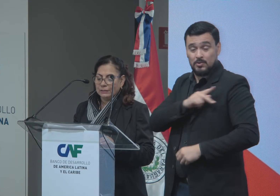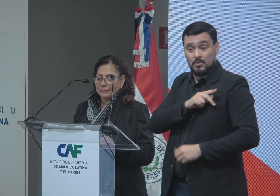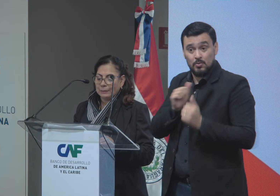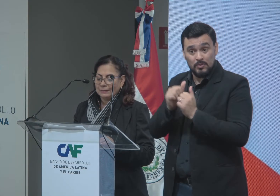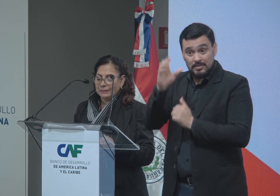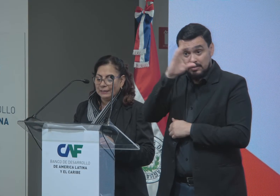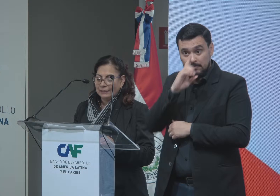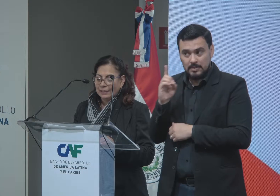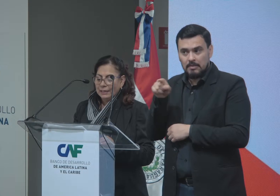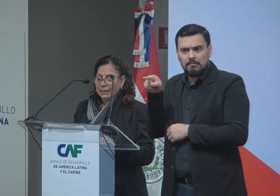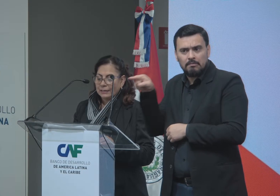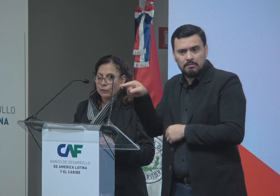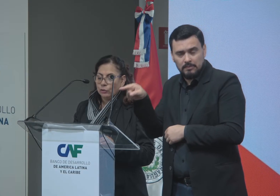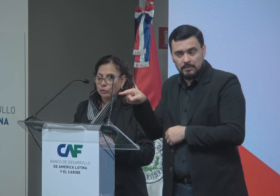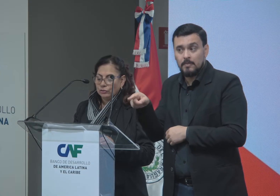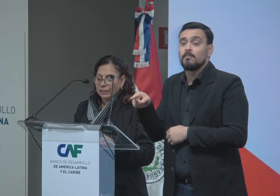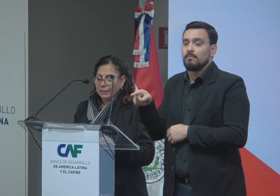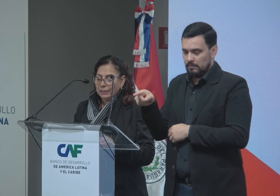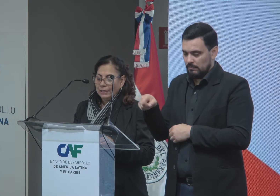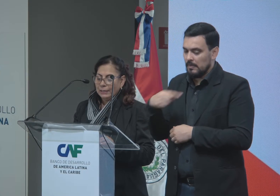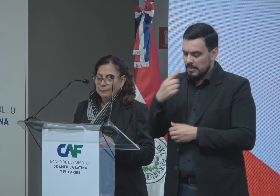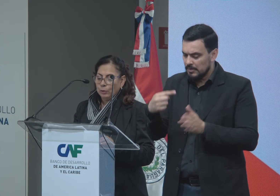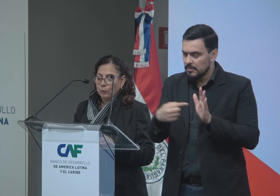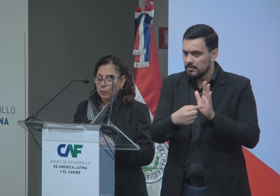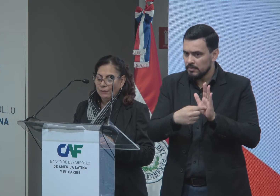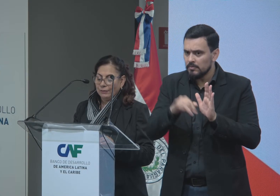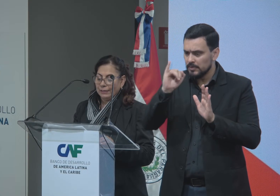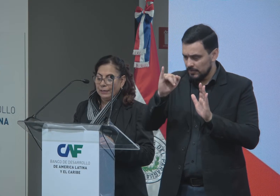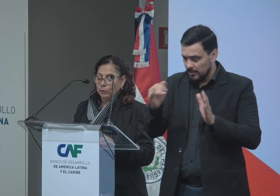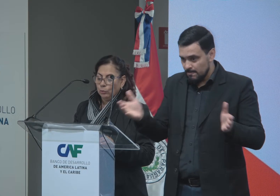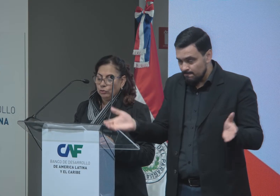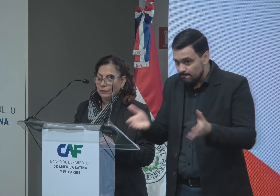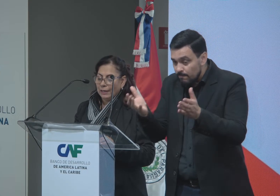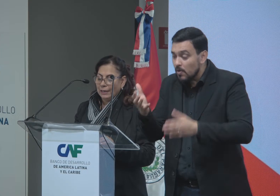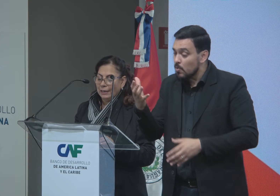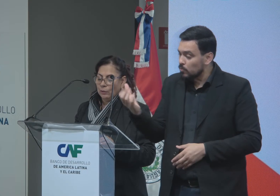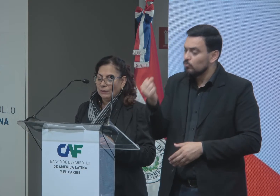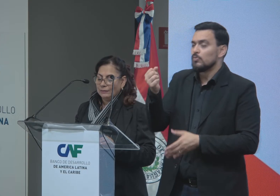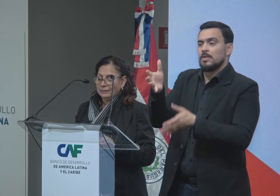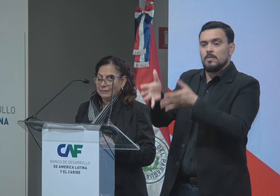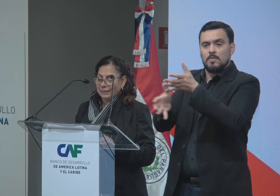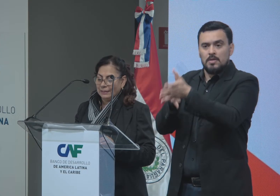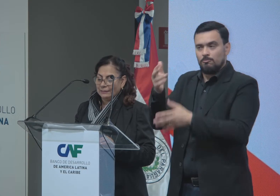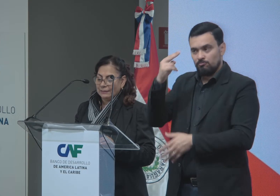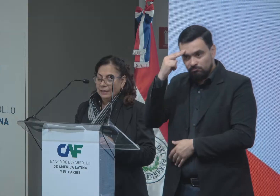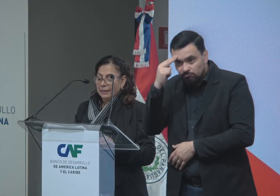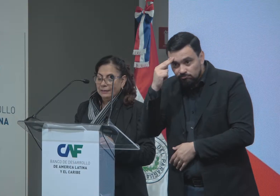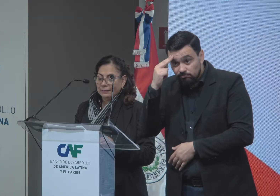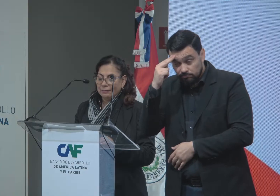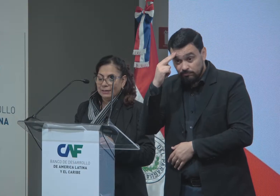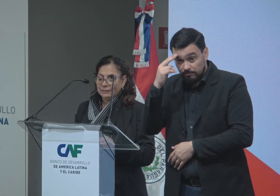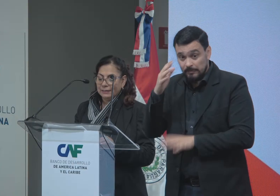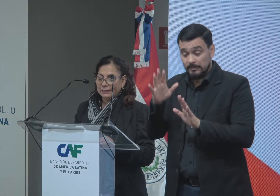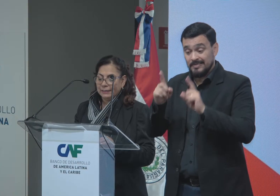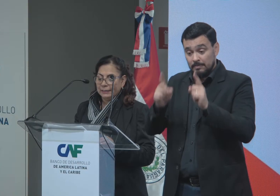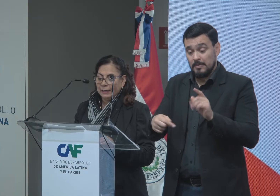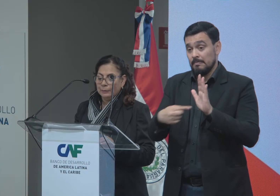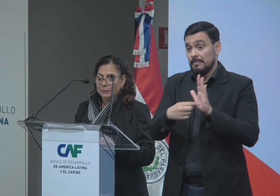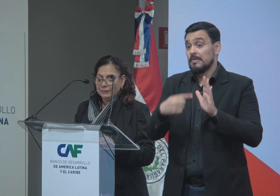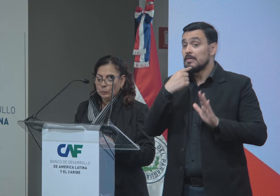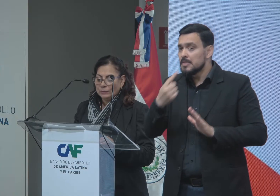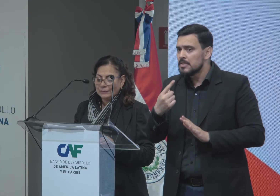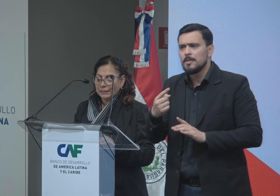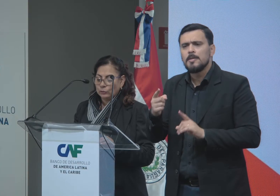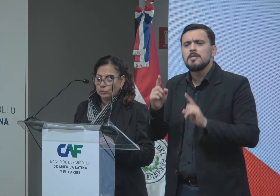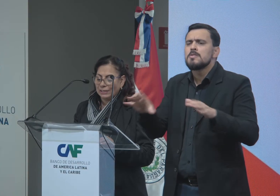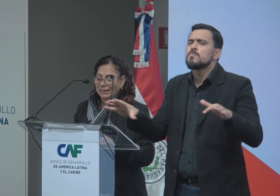con Discapacidad reconoce y promueve el uso de las lenguas de señas. Establece que tienen el